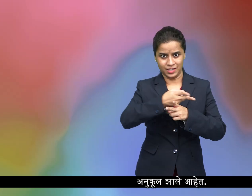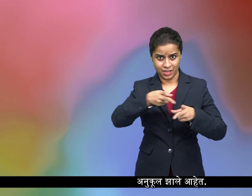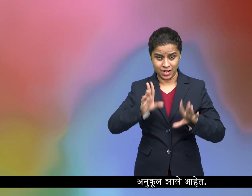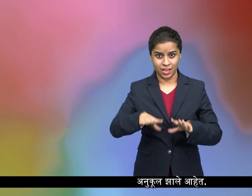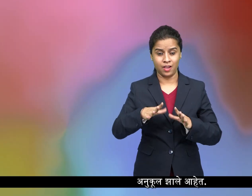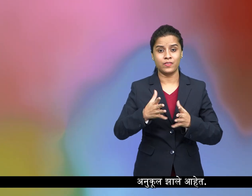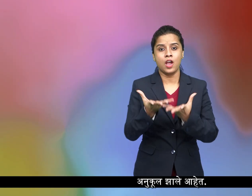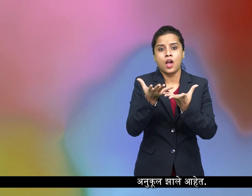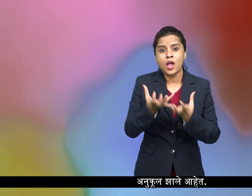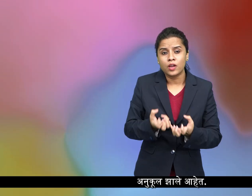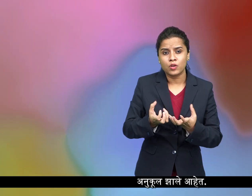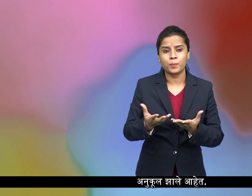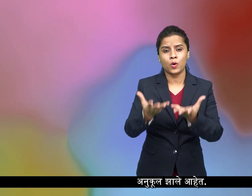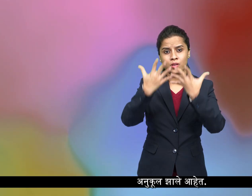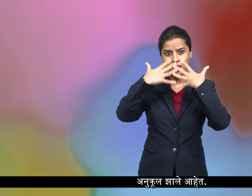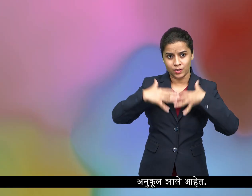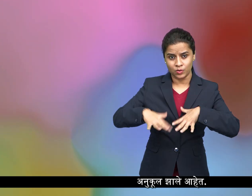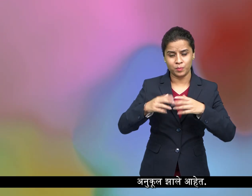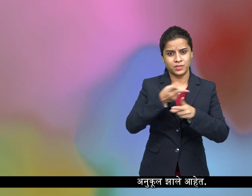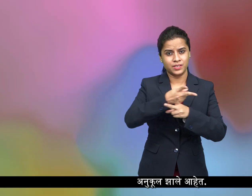अनुकूल झाले आहेत.